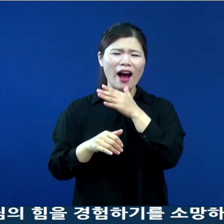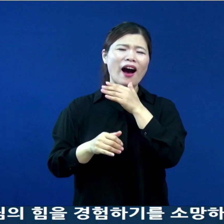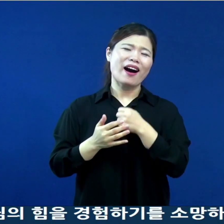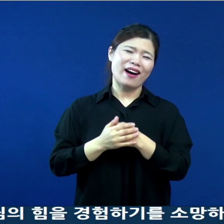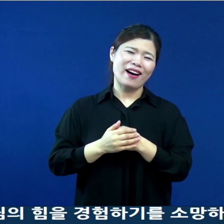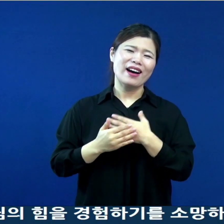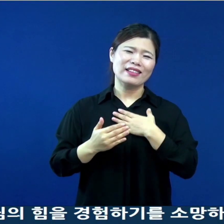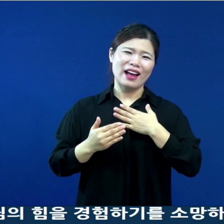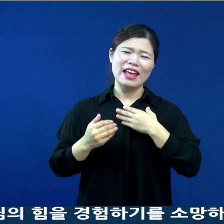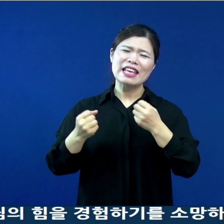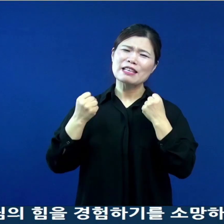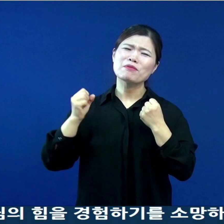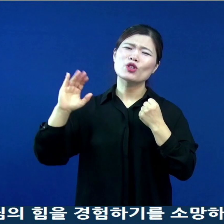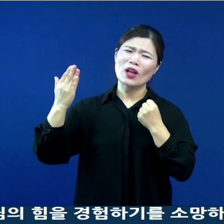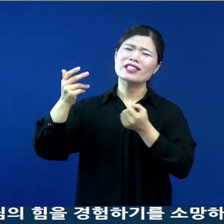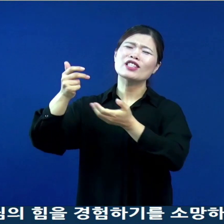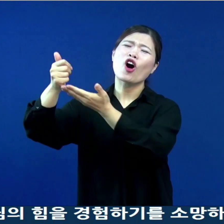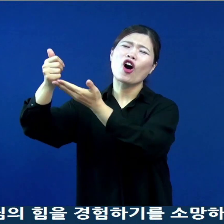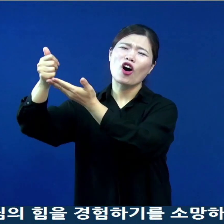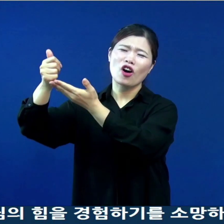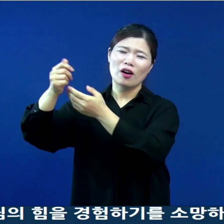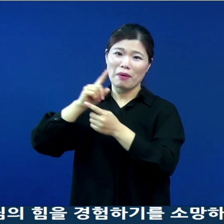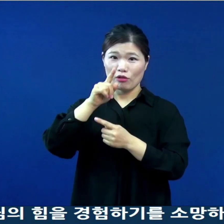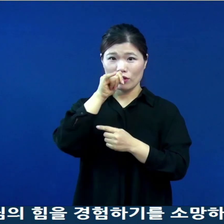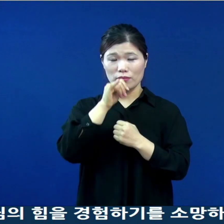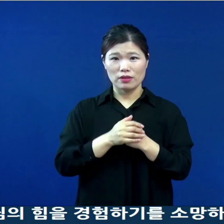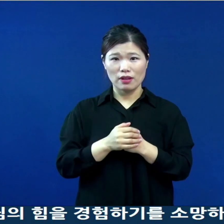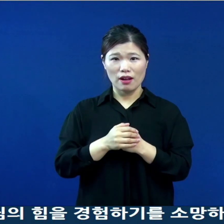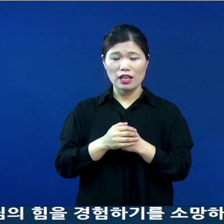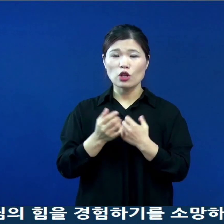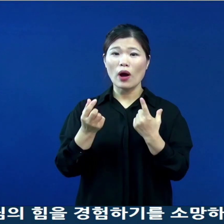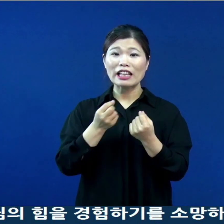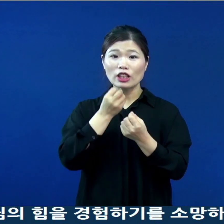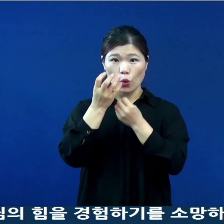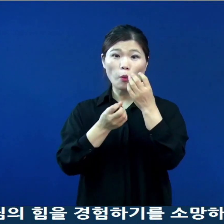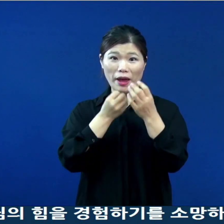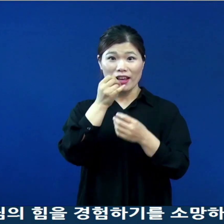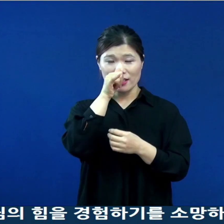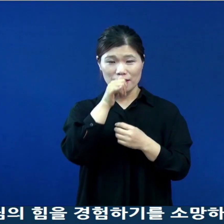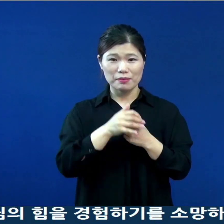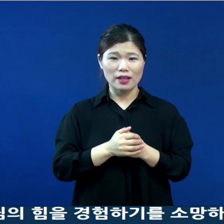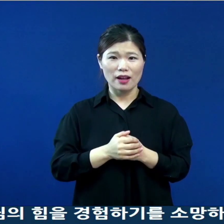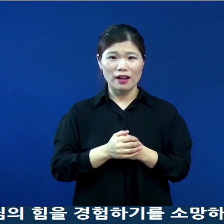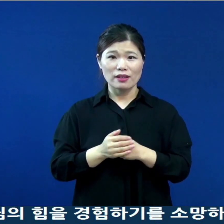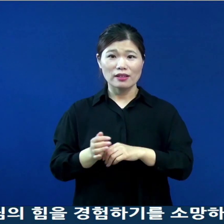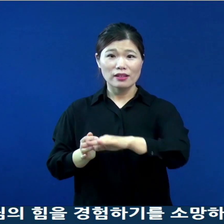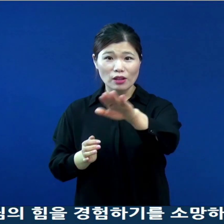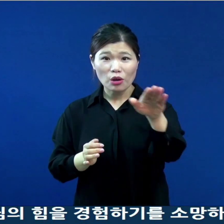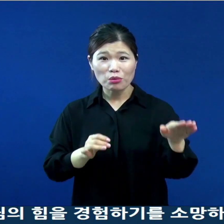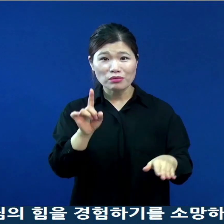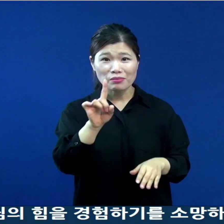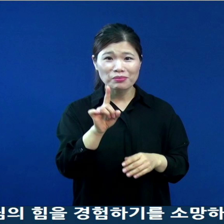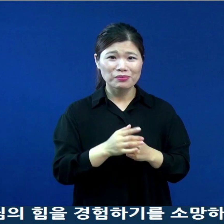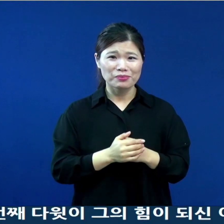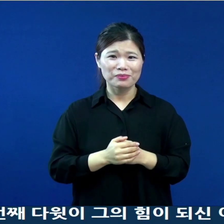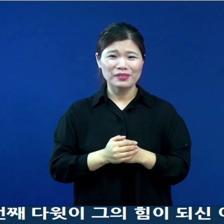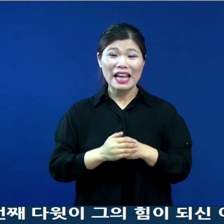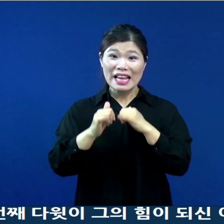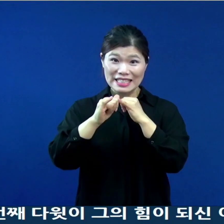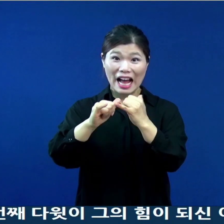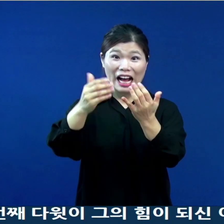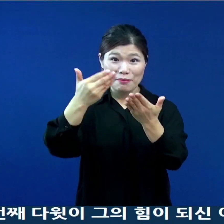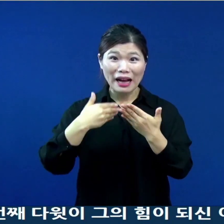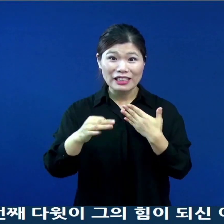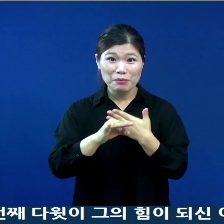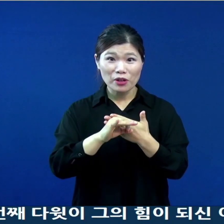여호와는 나의 힘이십니다, 정말 여호와 나에게 힘을 주십니다, 이런 고백을 했습니다. 여러분 어떠세요? 상 받으면 힘이 날